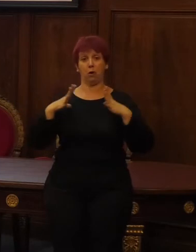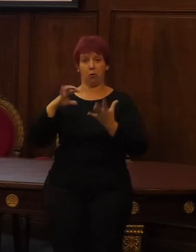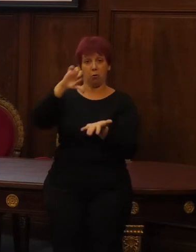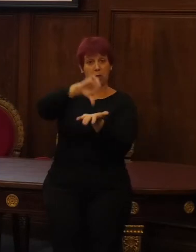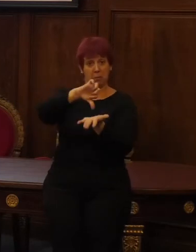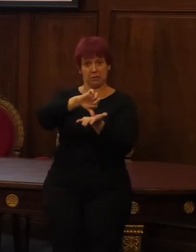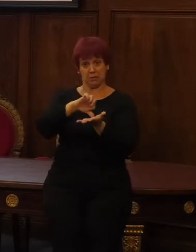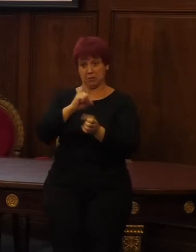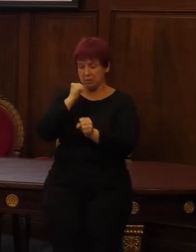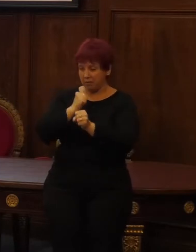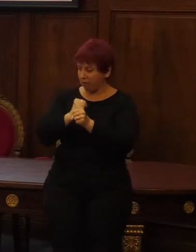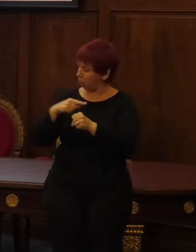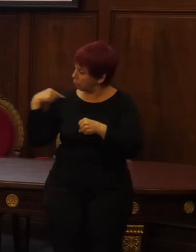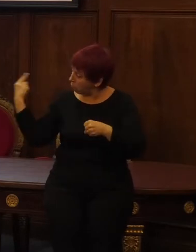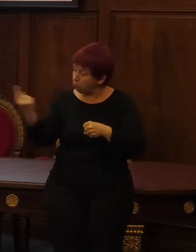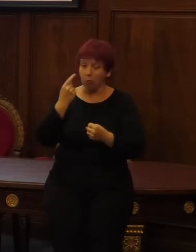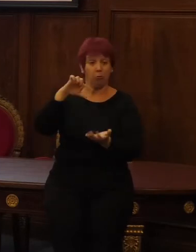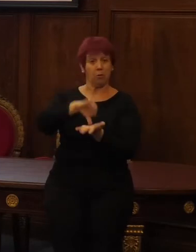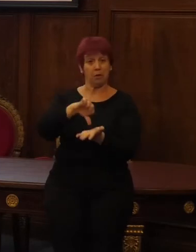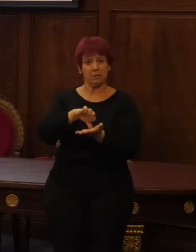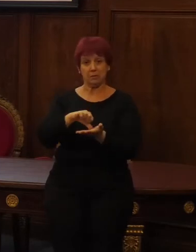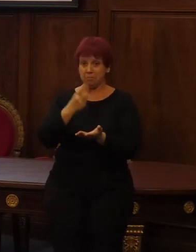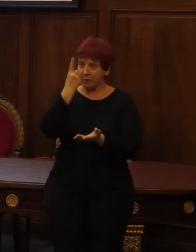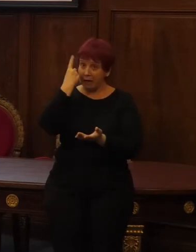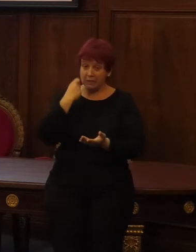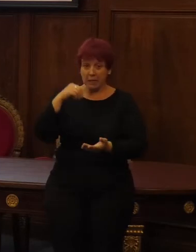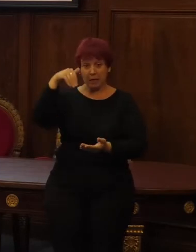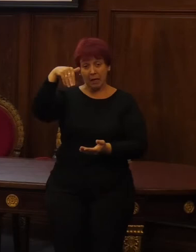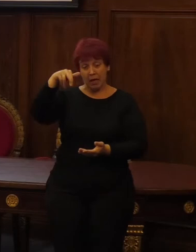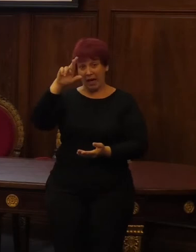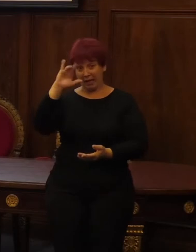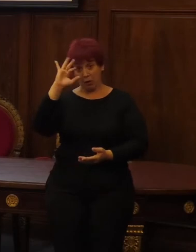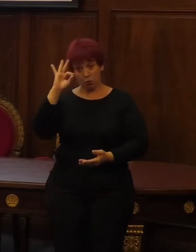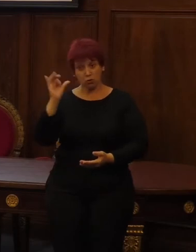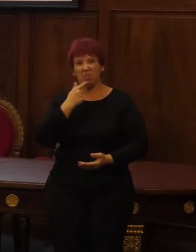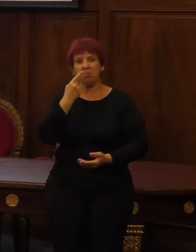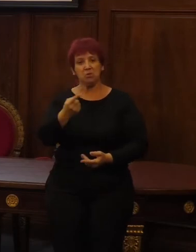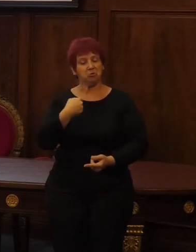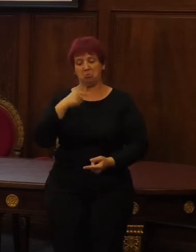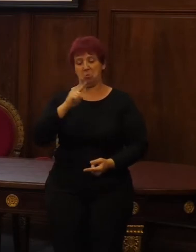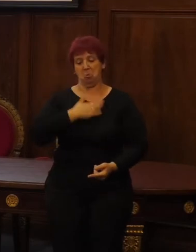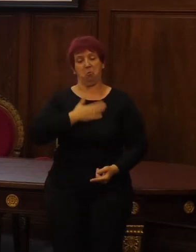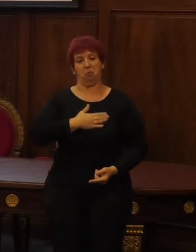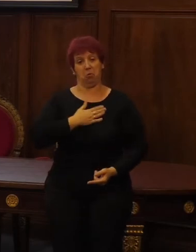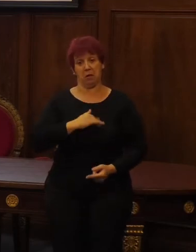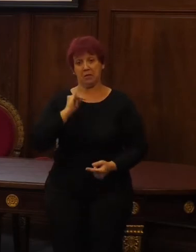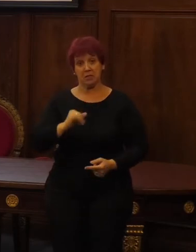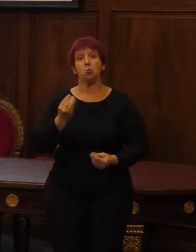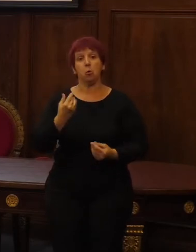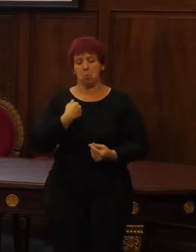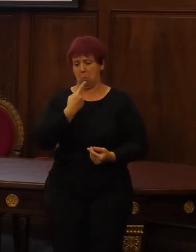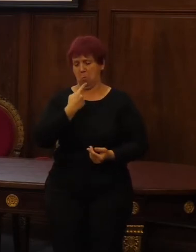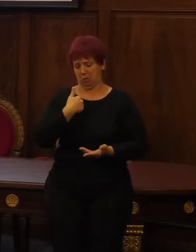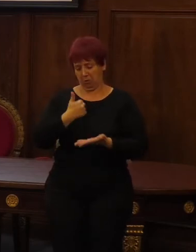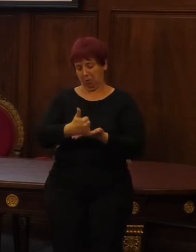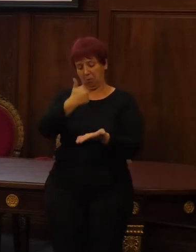de los trabajadores del país. Pero ayer Manini Ríos planteó su descontento y su